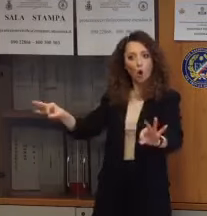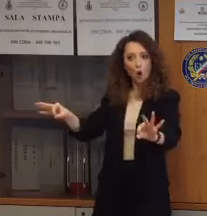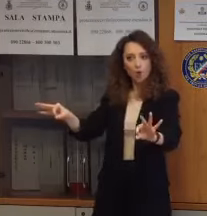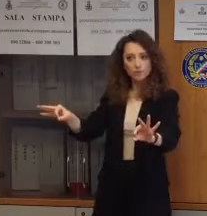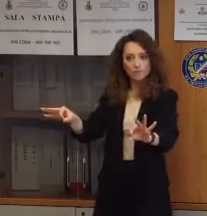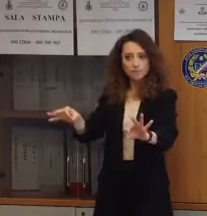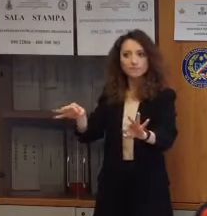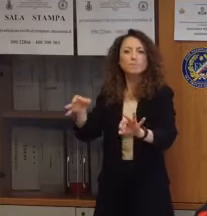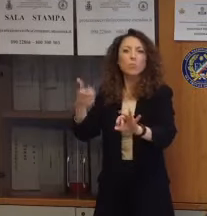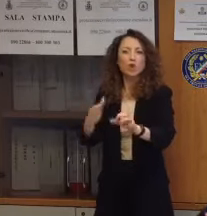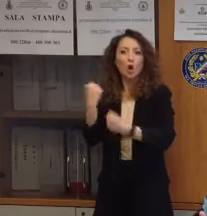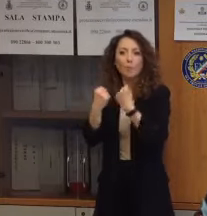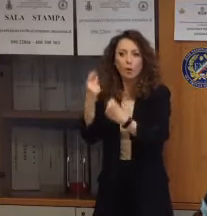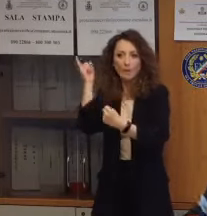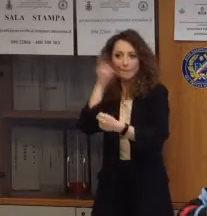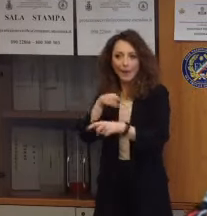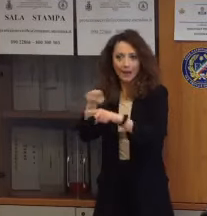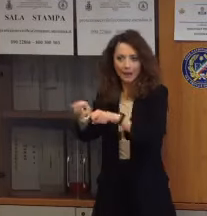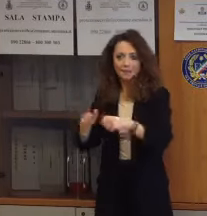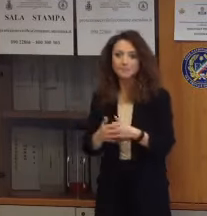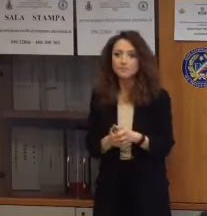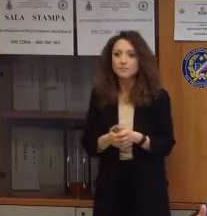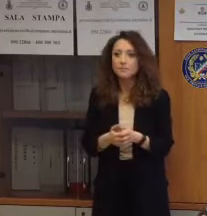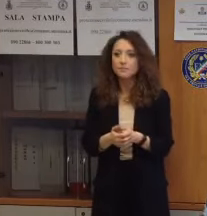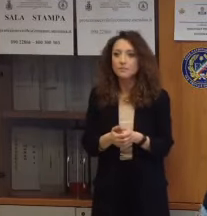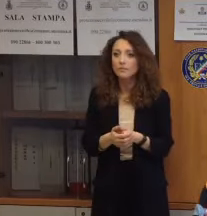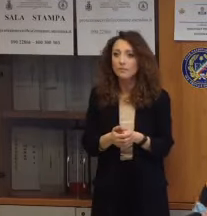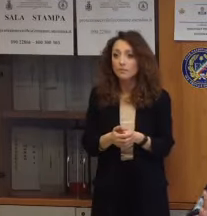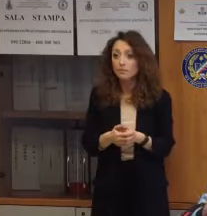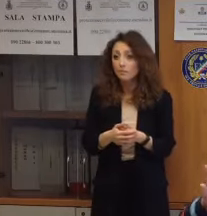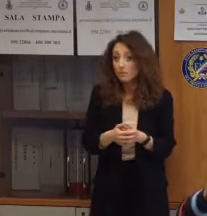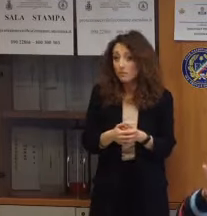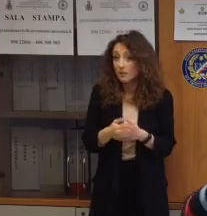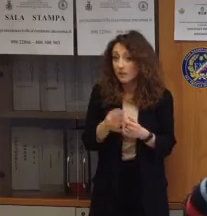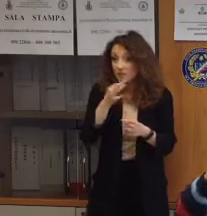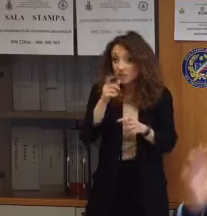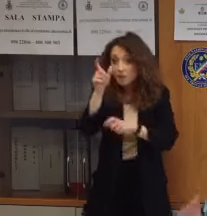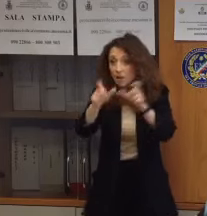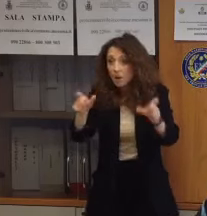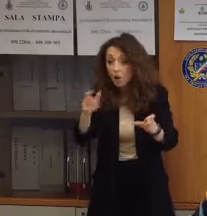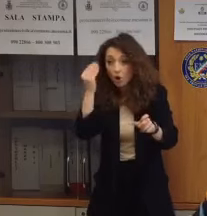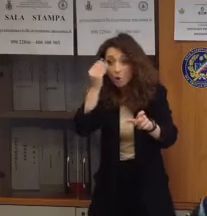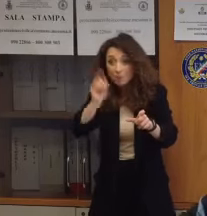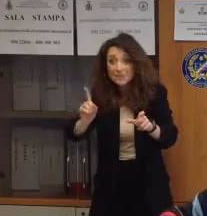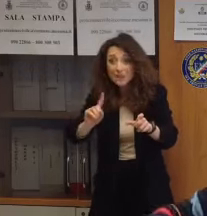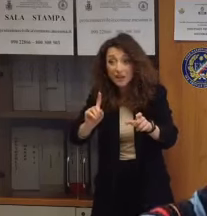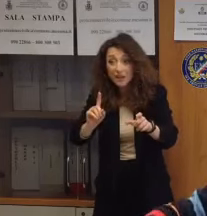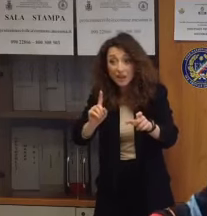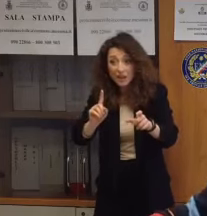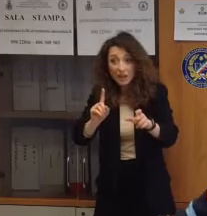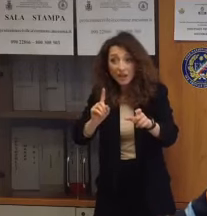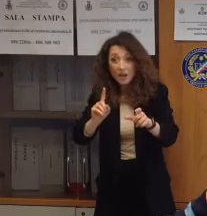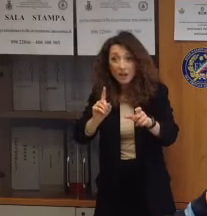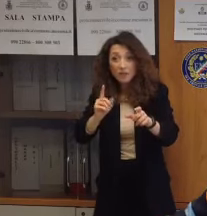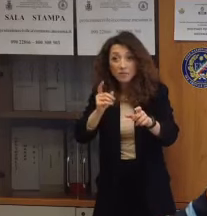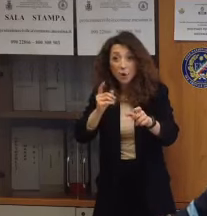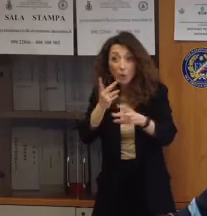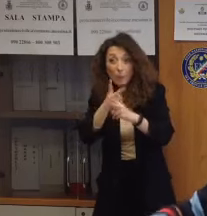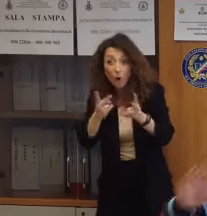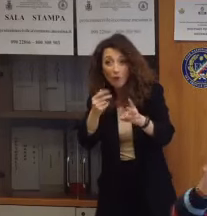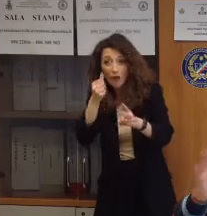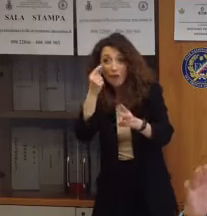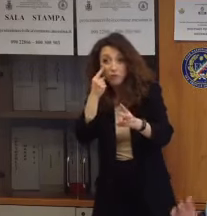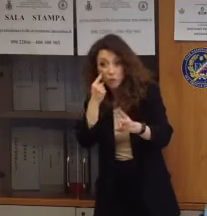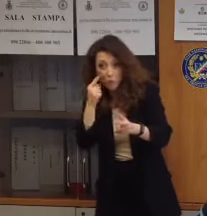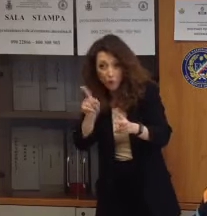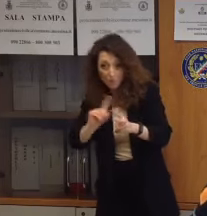fase iniziale di rodaggio, di fregarsi la prima settimana del buono, che